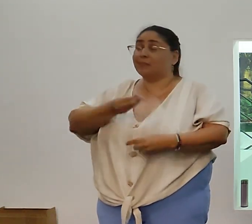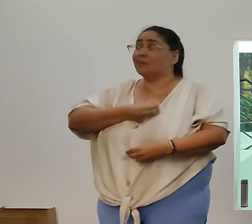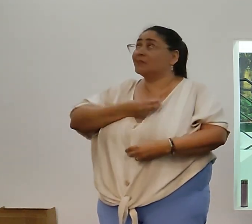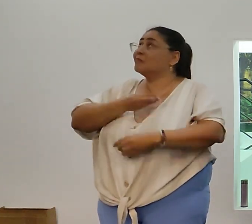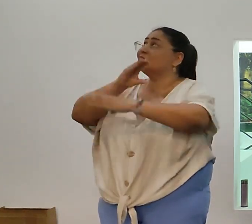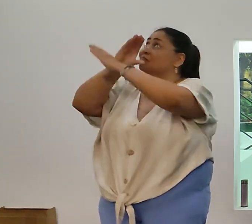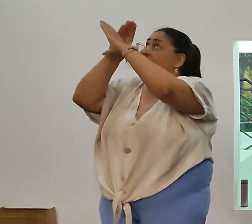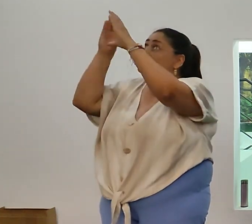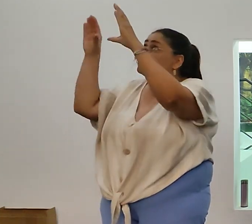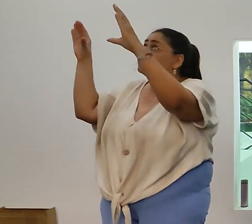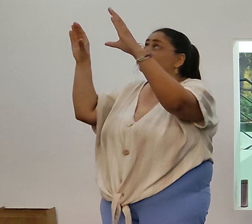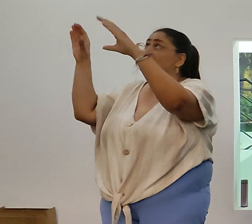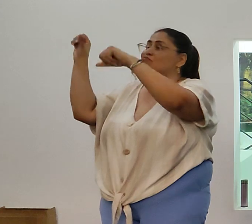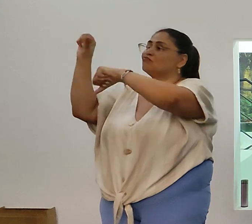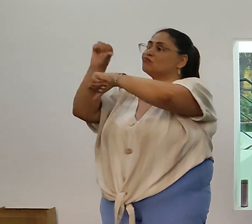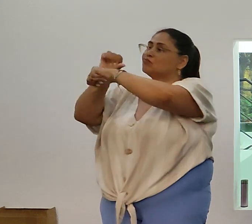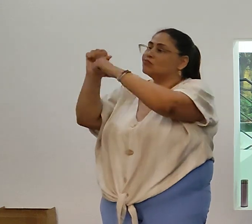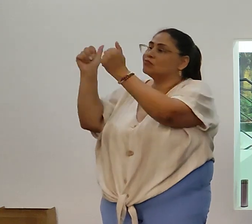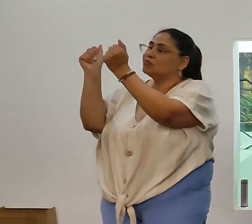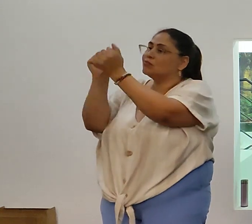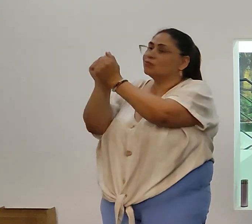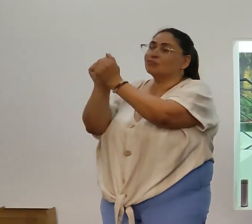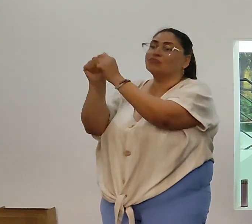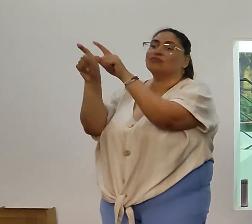de Lázaro, vai estar junto de Abraão.